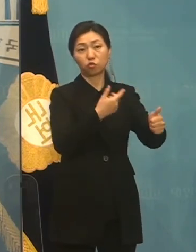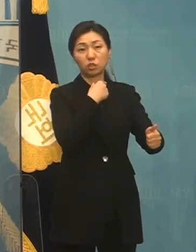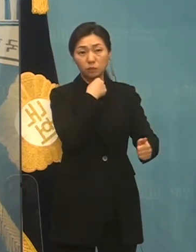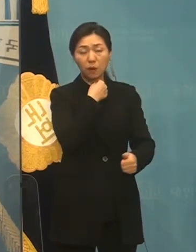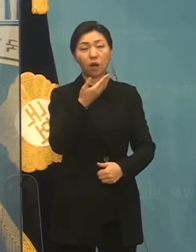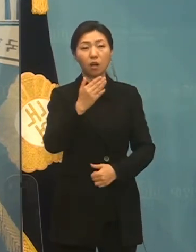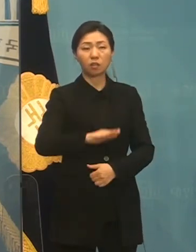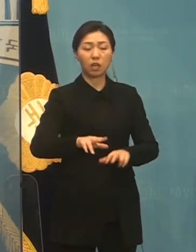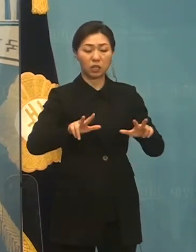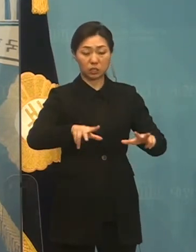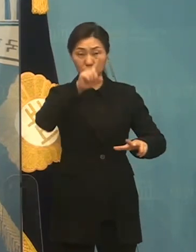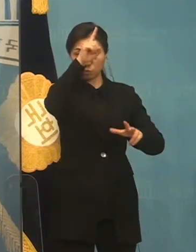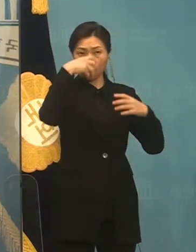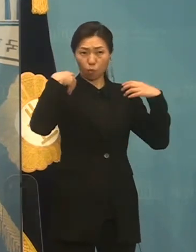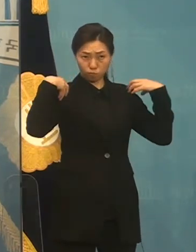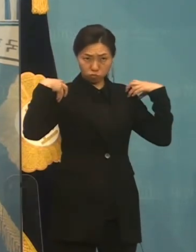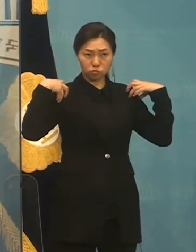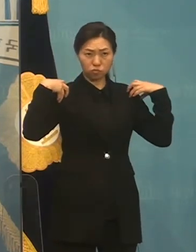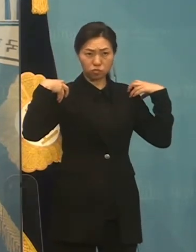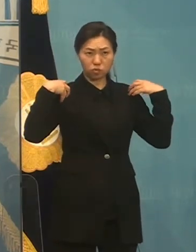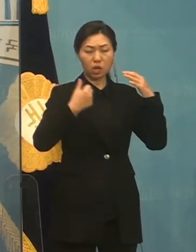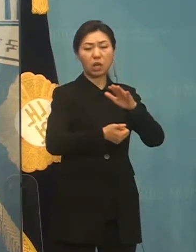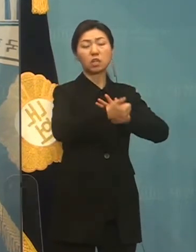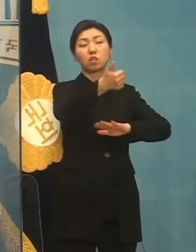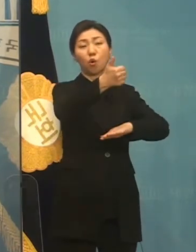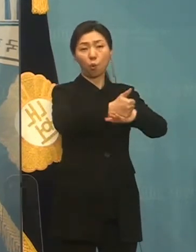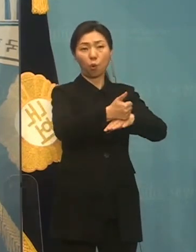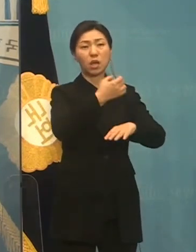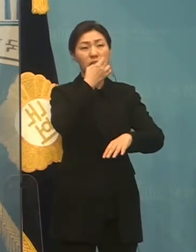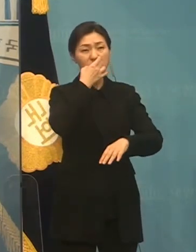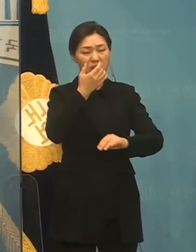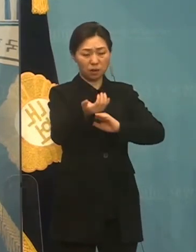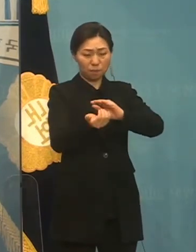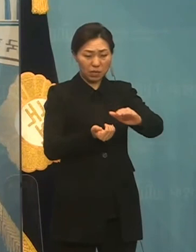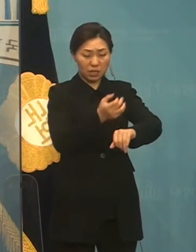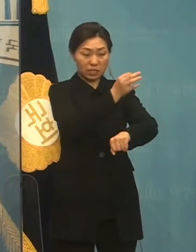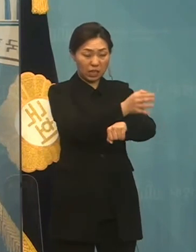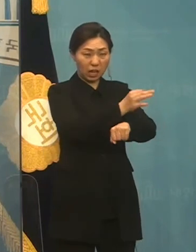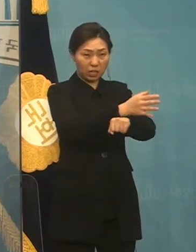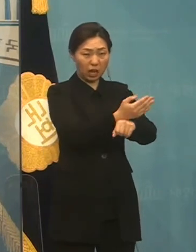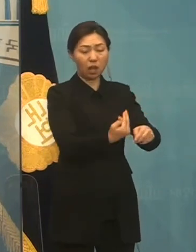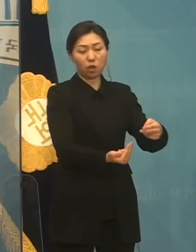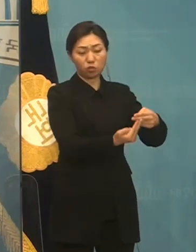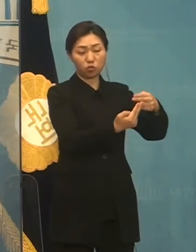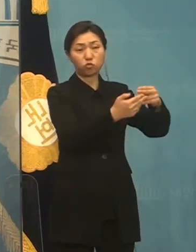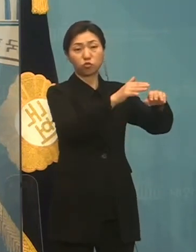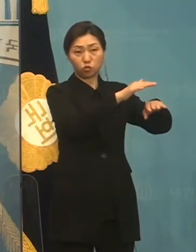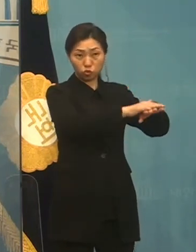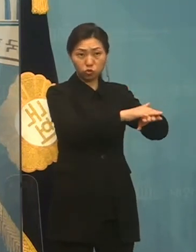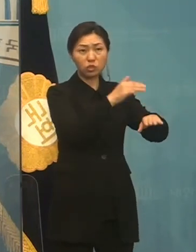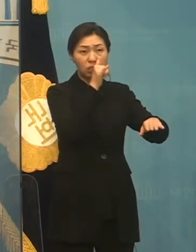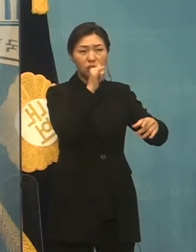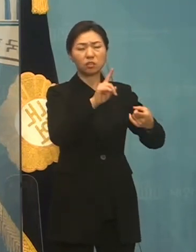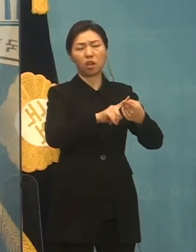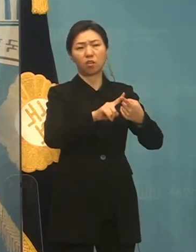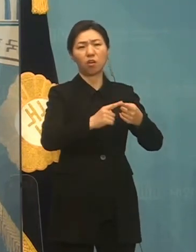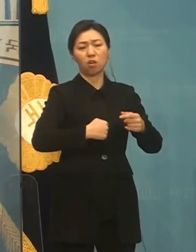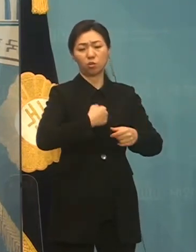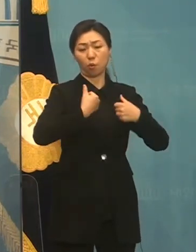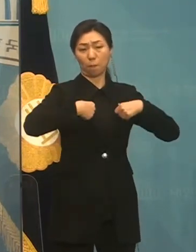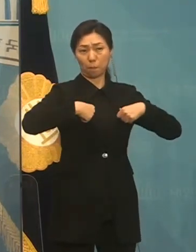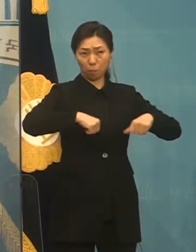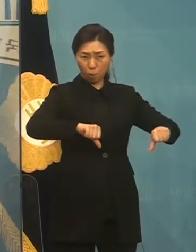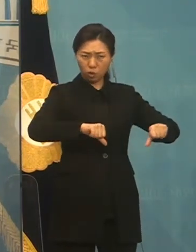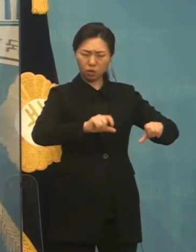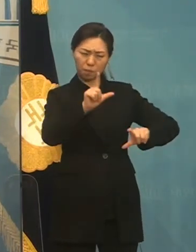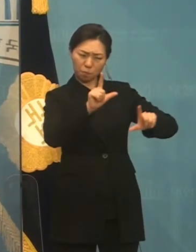정부가 이루어낸 쌀 수급에 대한 선제적 대응과 쌀값 정상화 기조를 스스로 포기하면서 어렵게